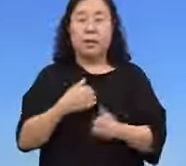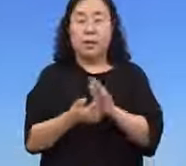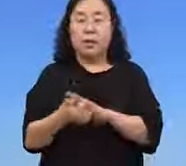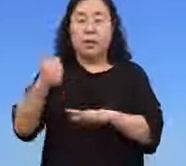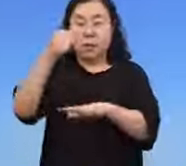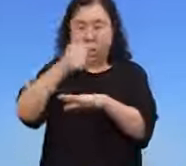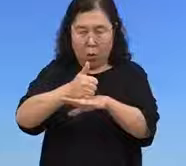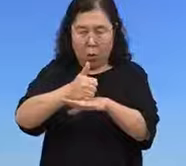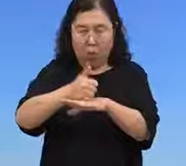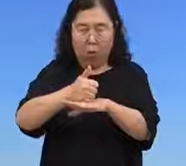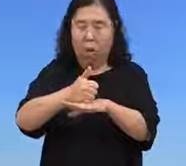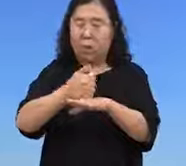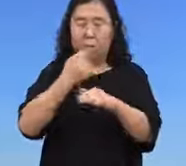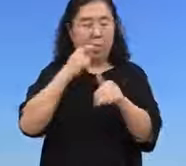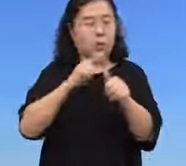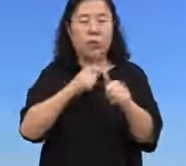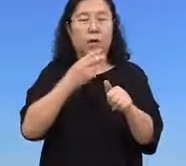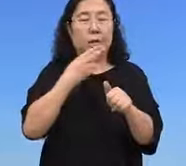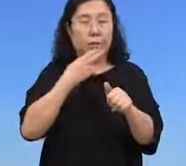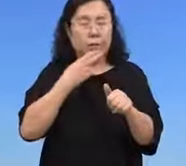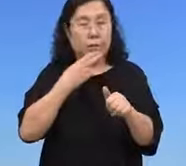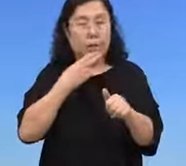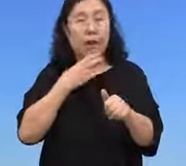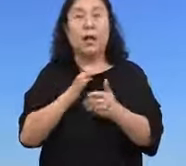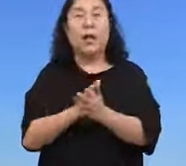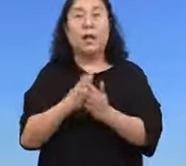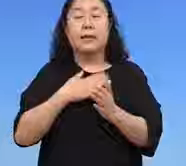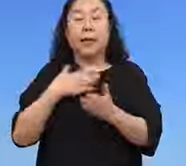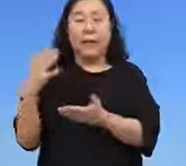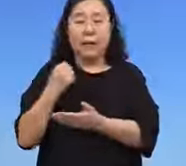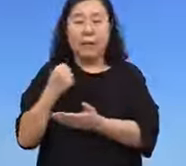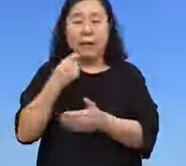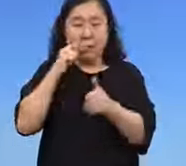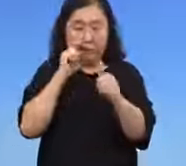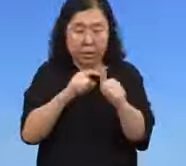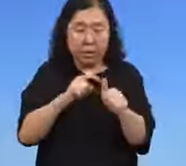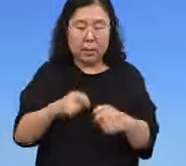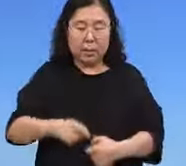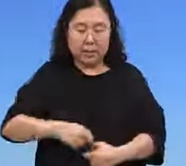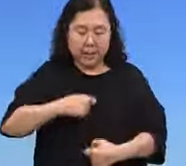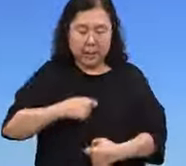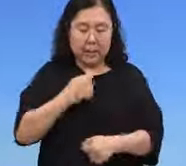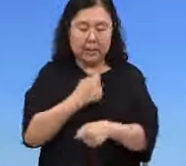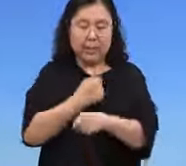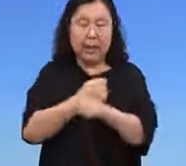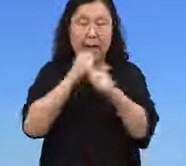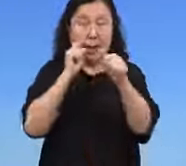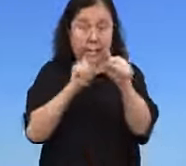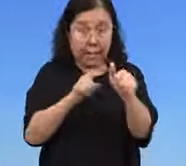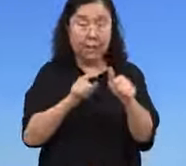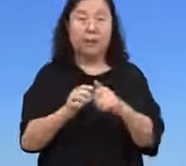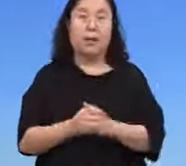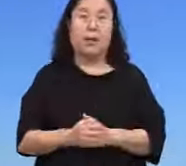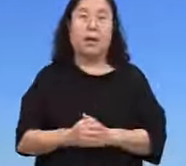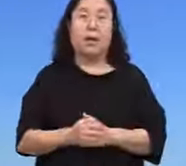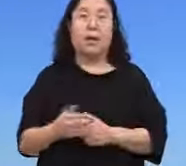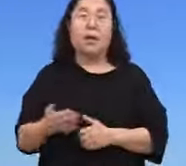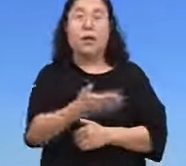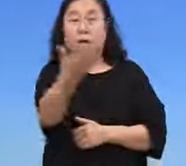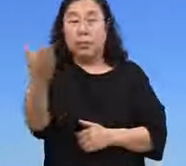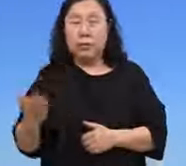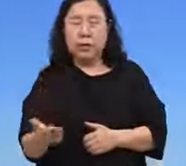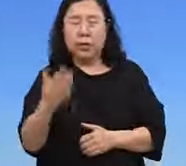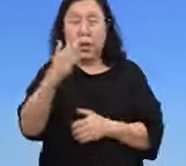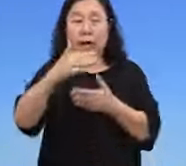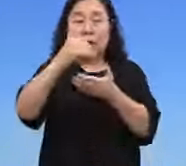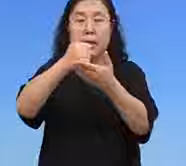나는 성공하라는 명령을 받지 않았습니다. 내가 받은 명령은 신실하라는 것이었습니다. 여러분, 하나님 앞에